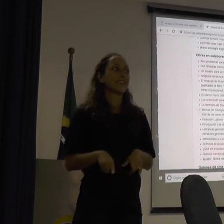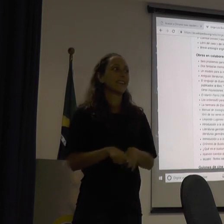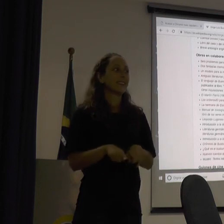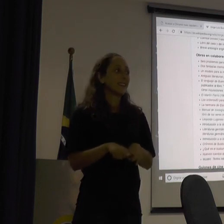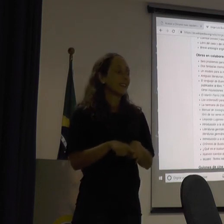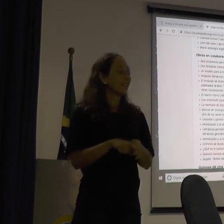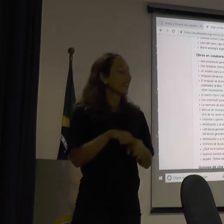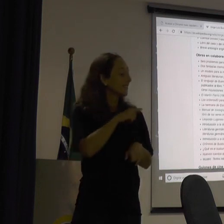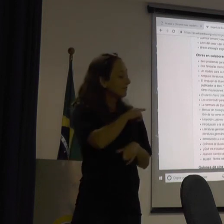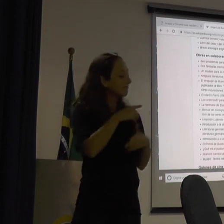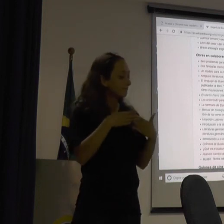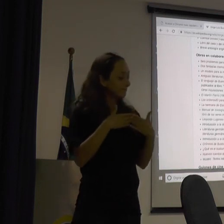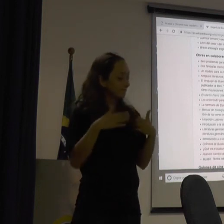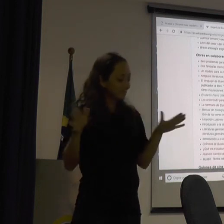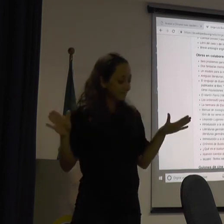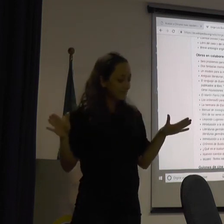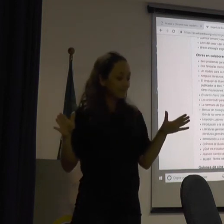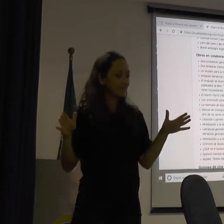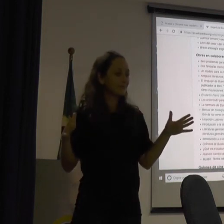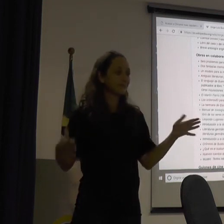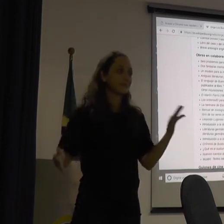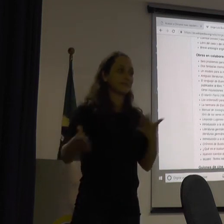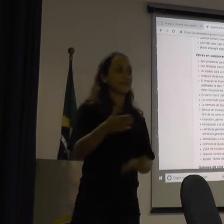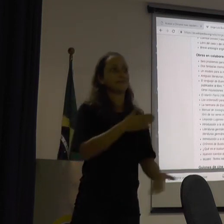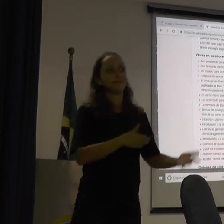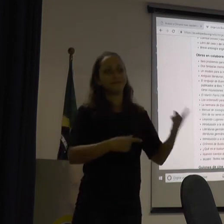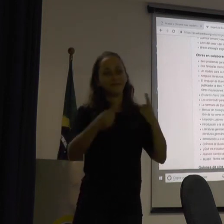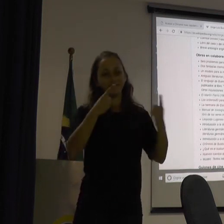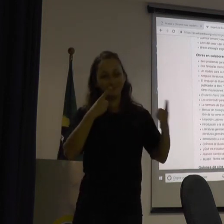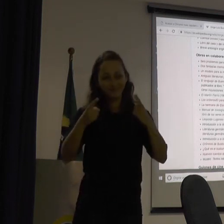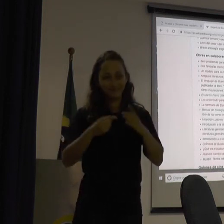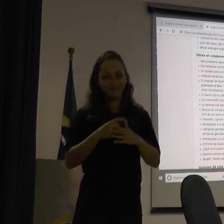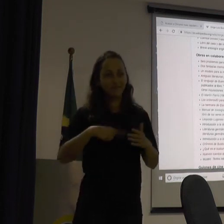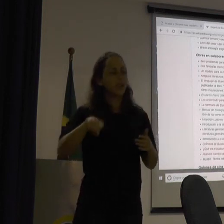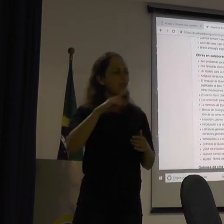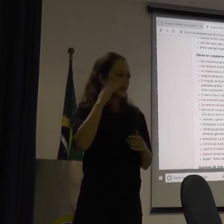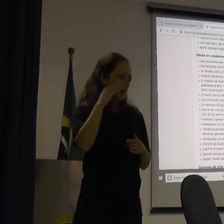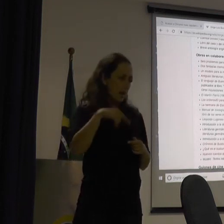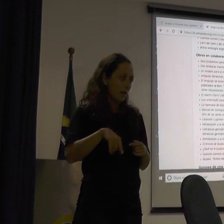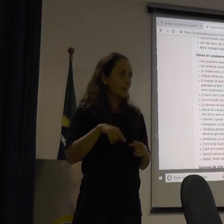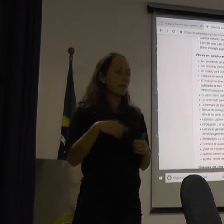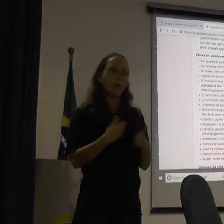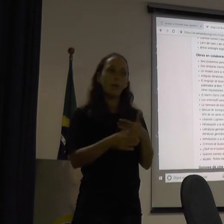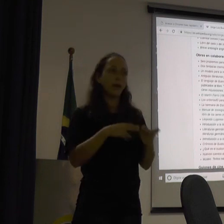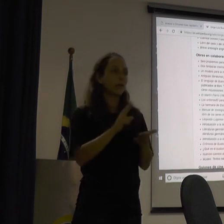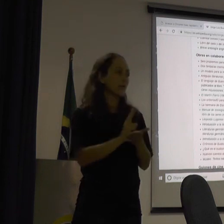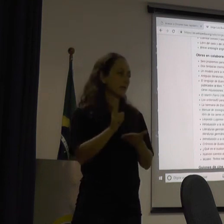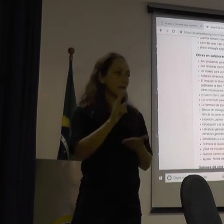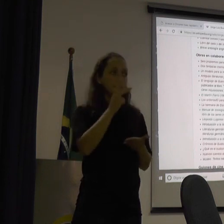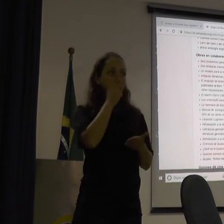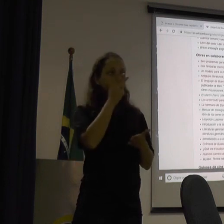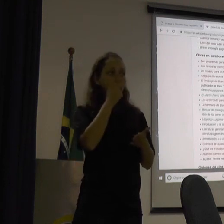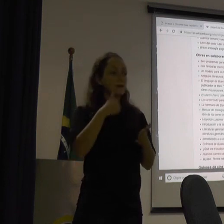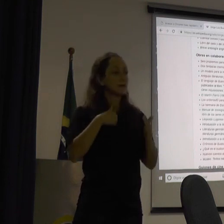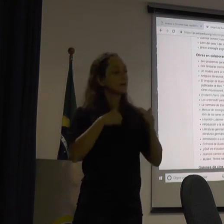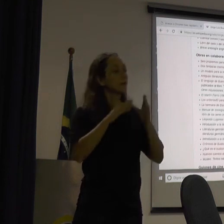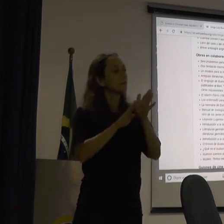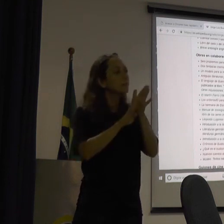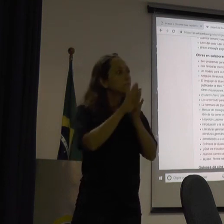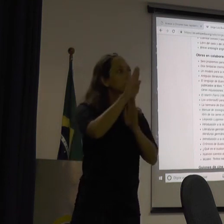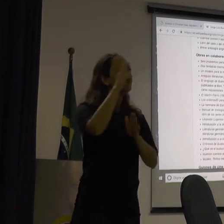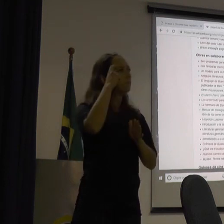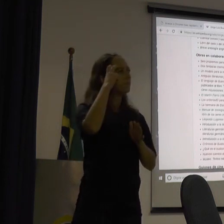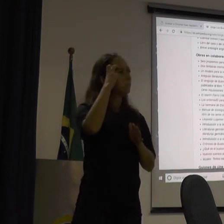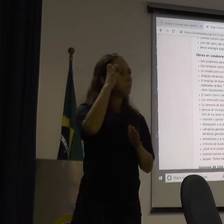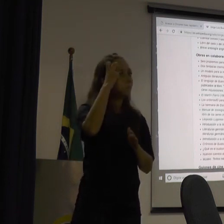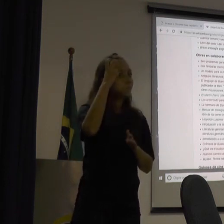dos diálogos, né, porque a gente sabe que na universidade às vezes, né, quanto mais erudição, nem